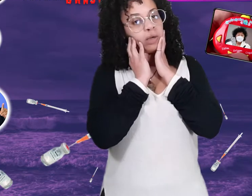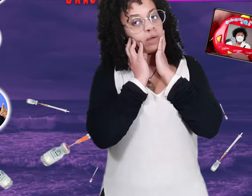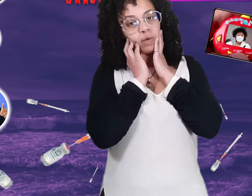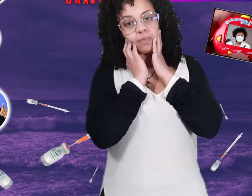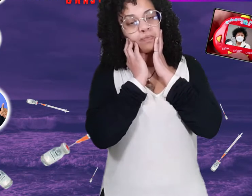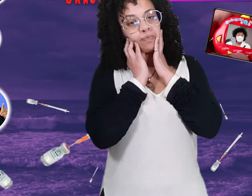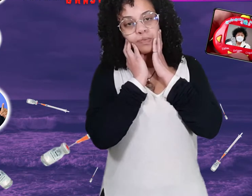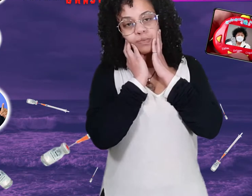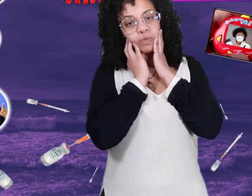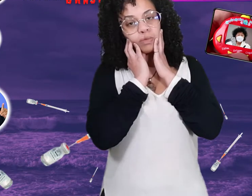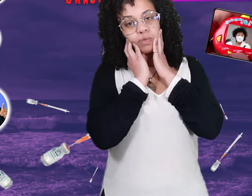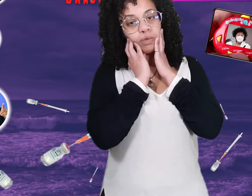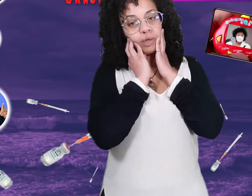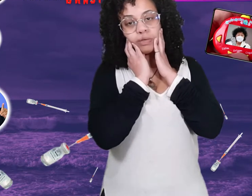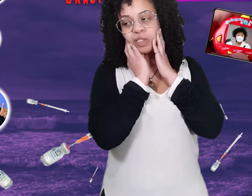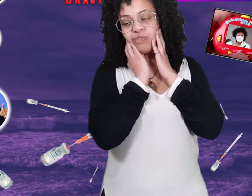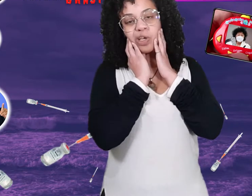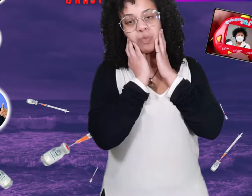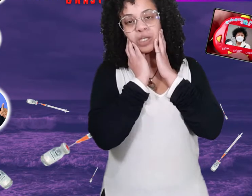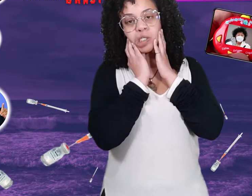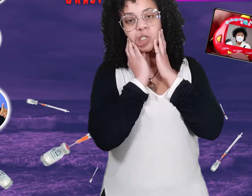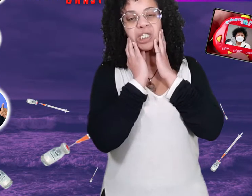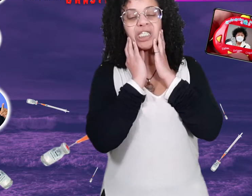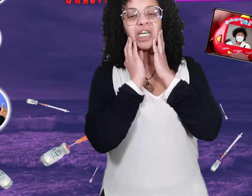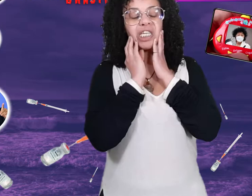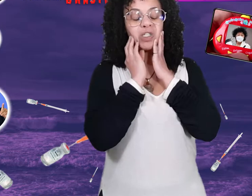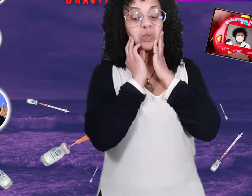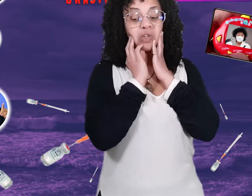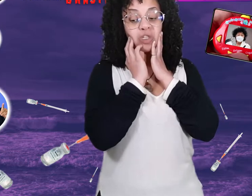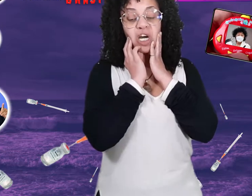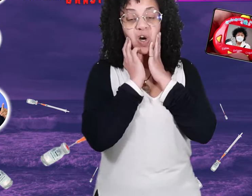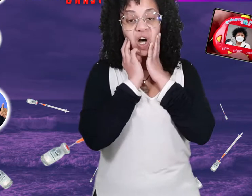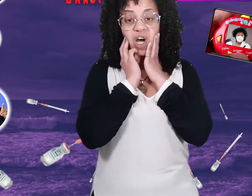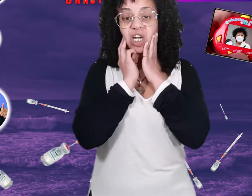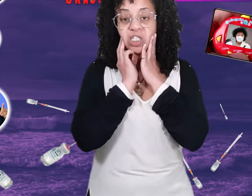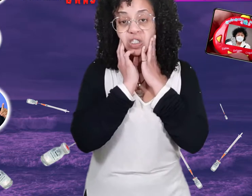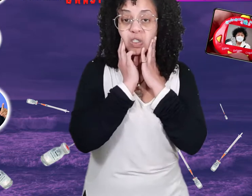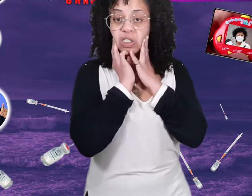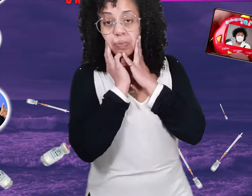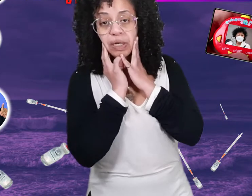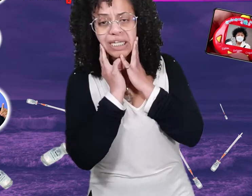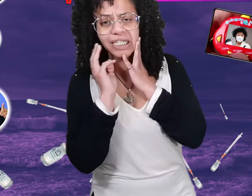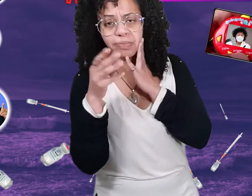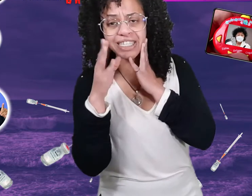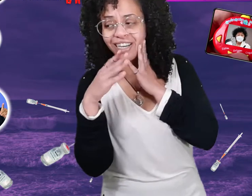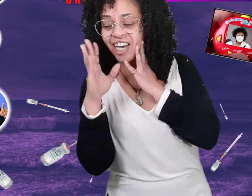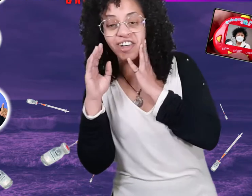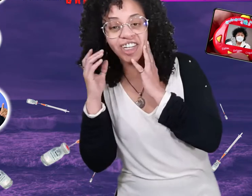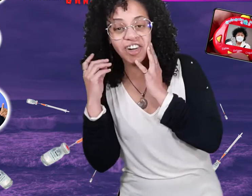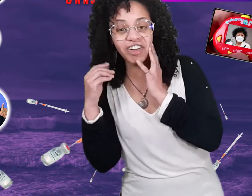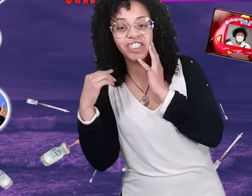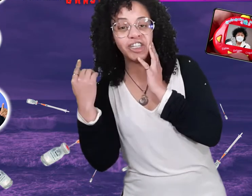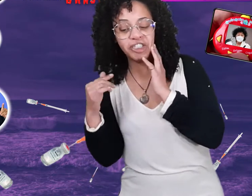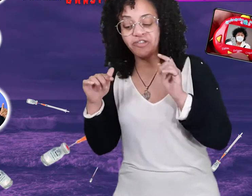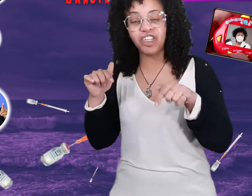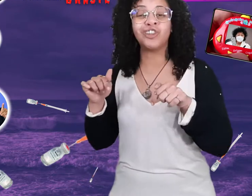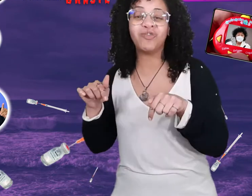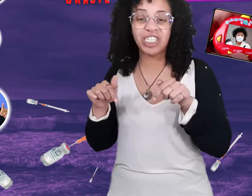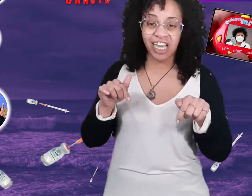um clima denso desse é complicado. Inclusive, tem muitas notícias aí que não são de agora, que essas coisas são plantadas, mas aí é outra coisa, outro vídeo. Se você quer